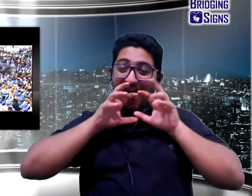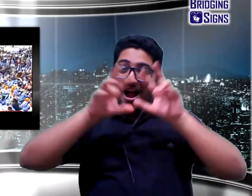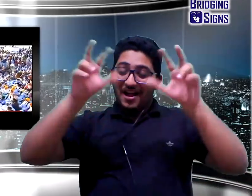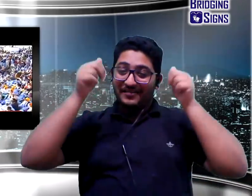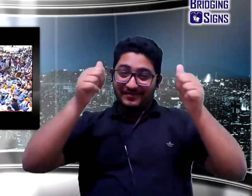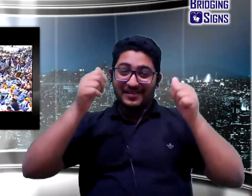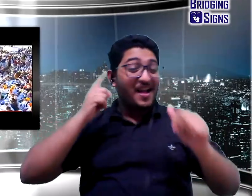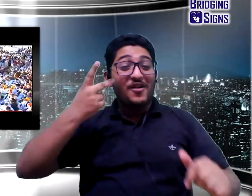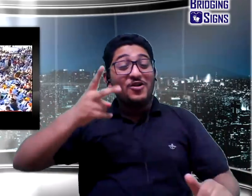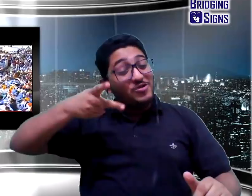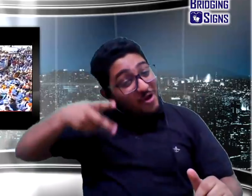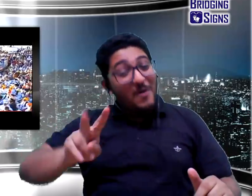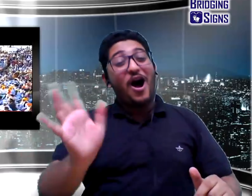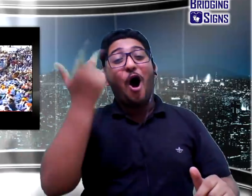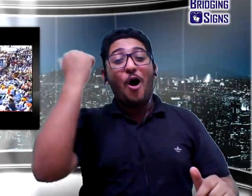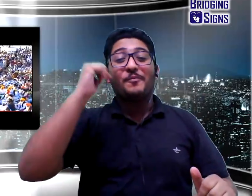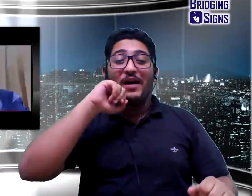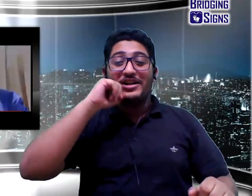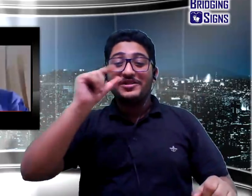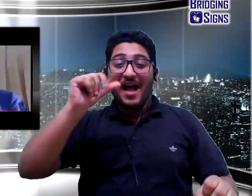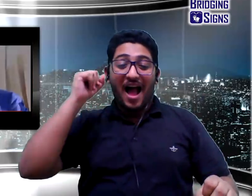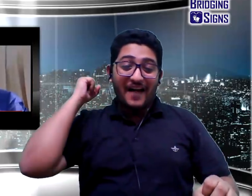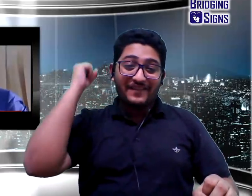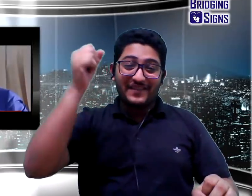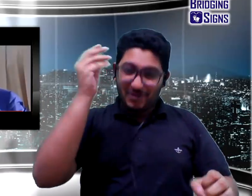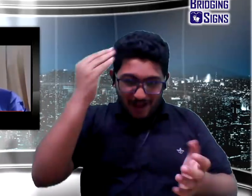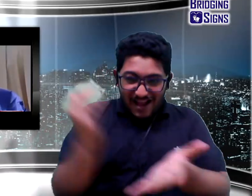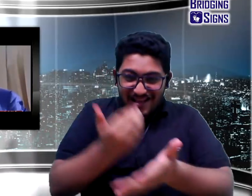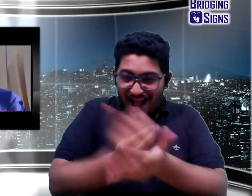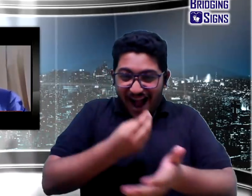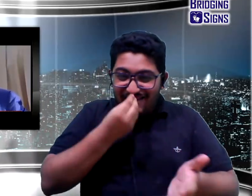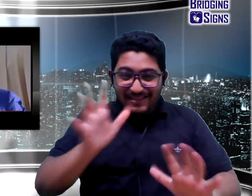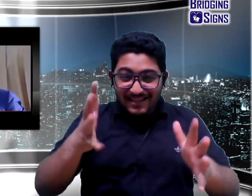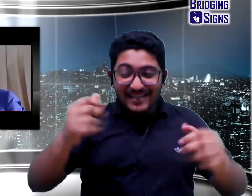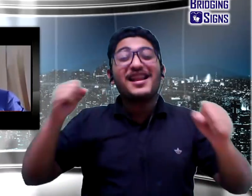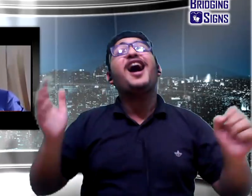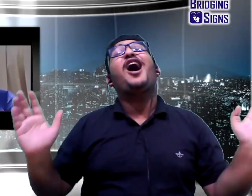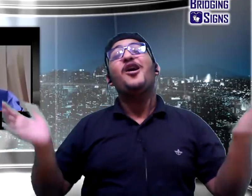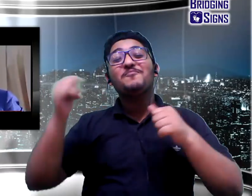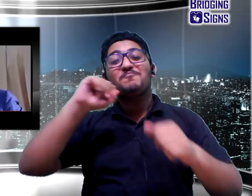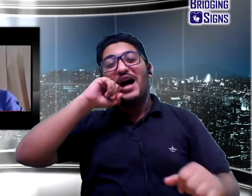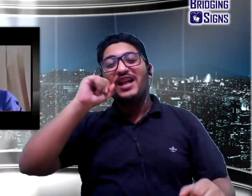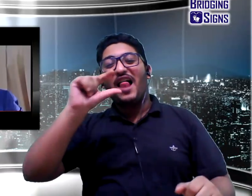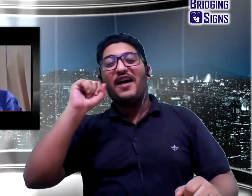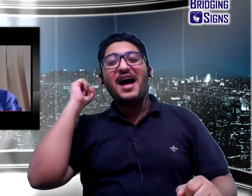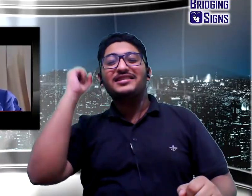सोनिहार, आवाज नहीं आई जरा टका के कटो, आवाज दही नहीं खाता सवेरे। बोले